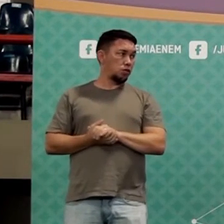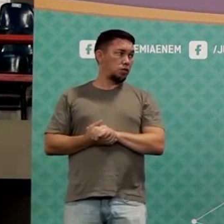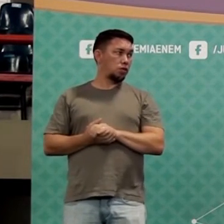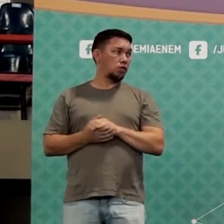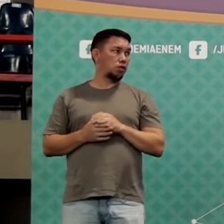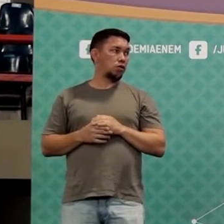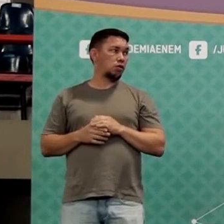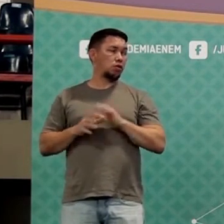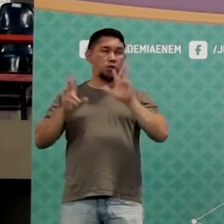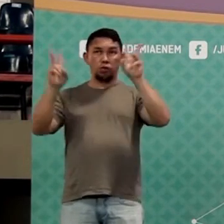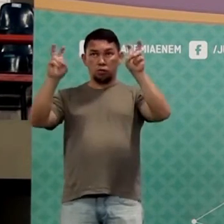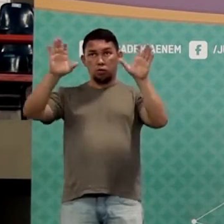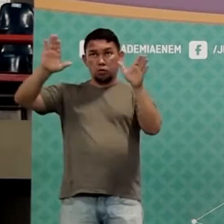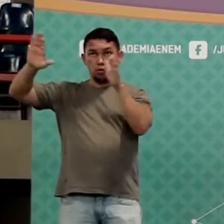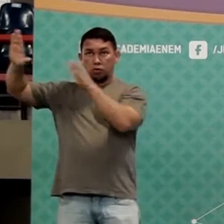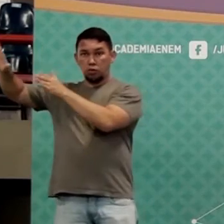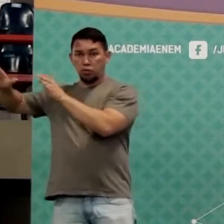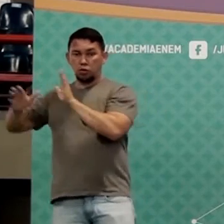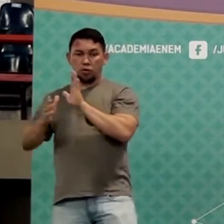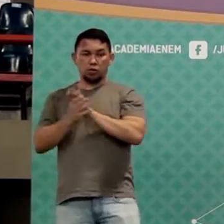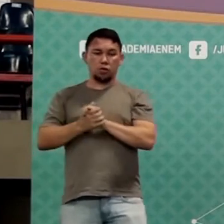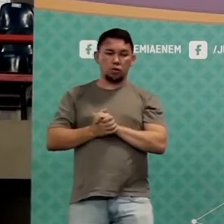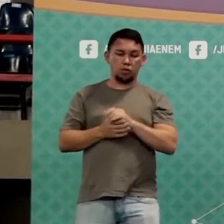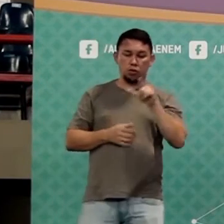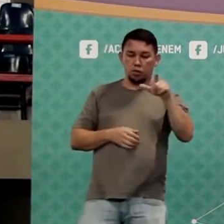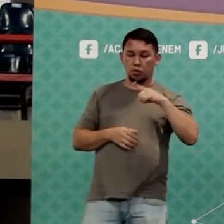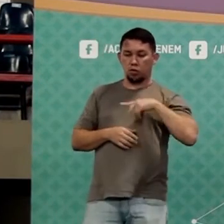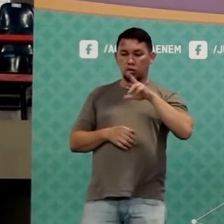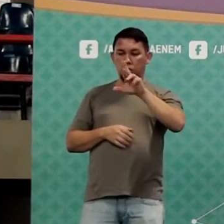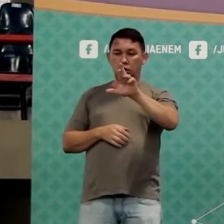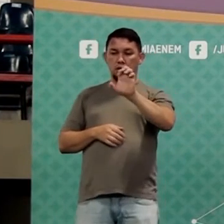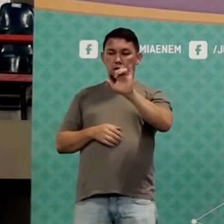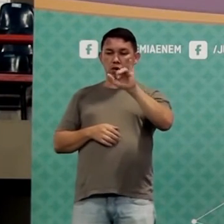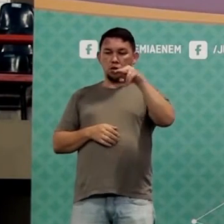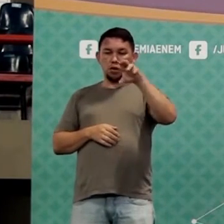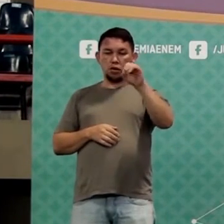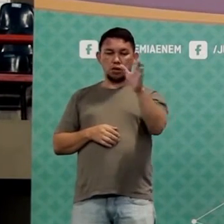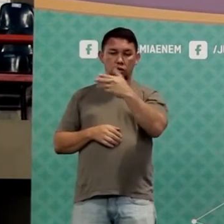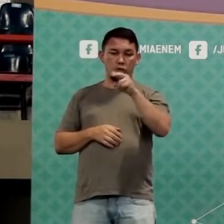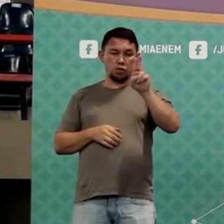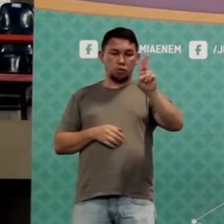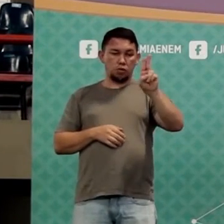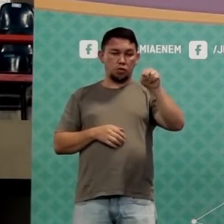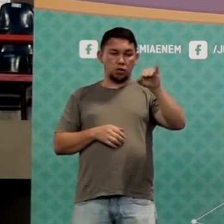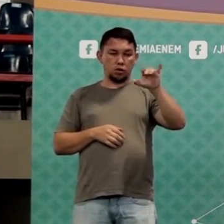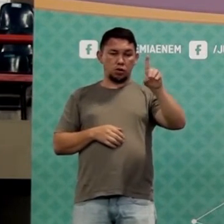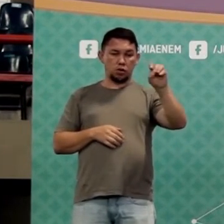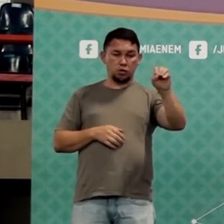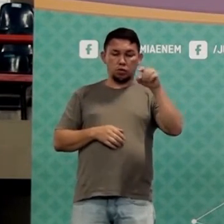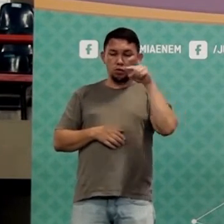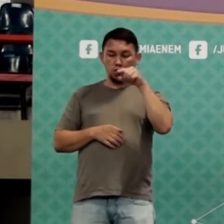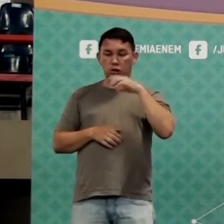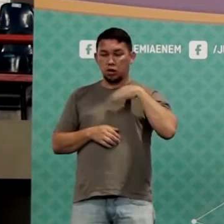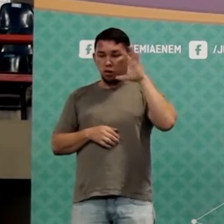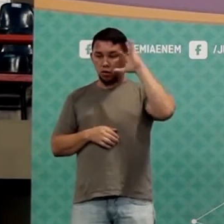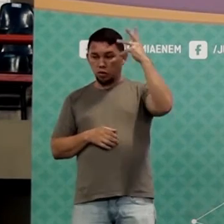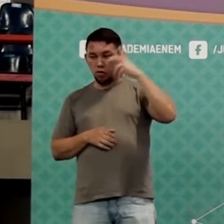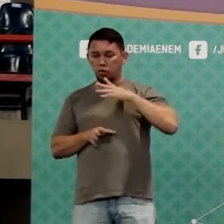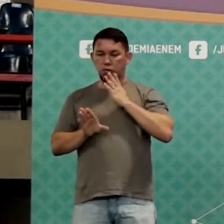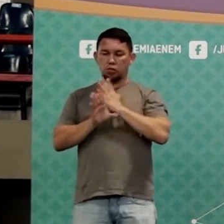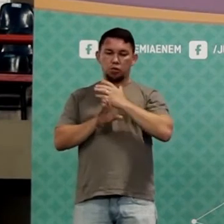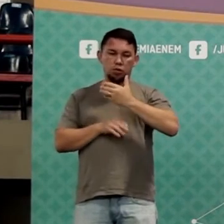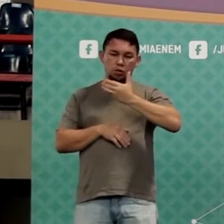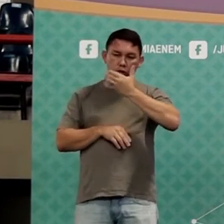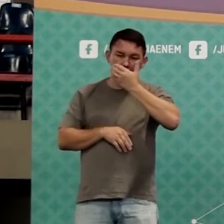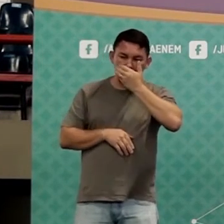Vou fugir um pouquinho aqui do tempo, bem rapidinho. A saída do Reino Unido foi tomada na decisão de calor. Que calor?